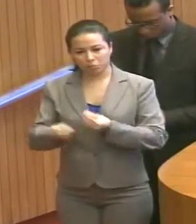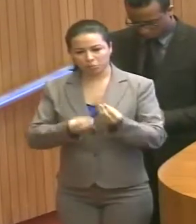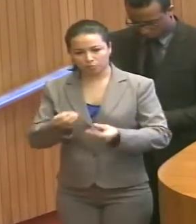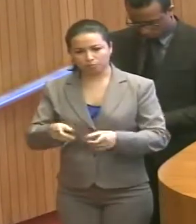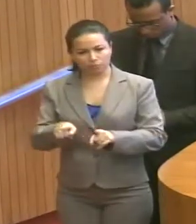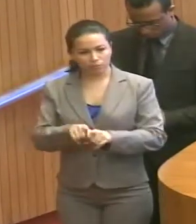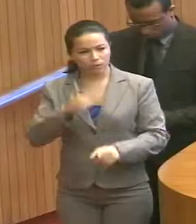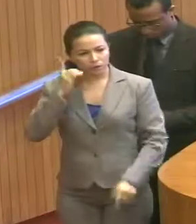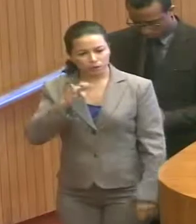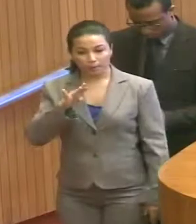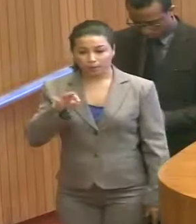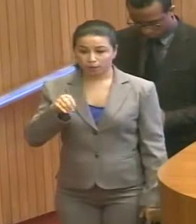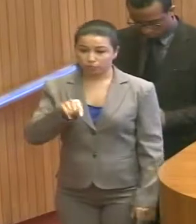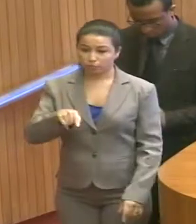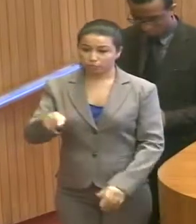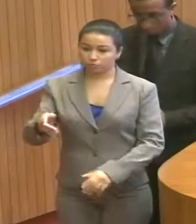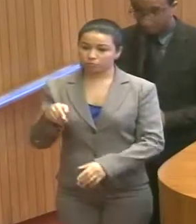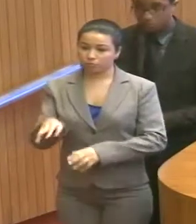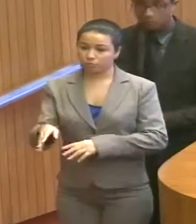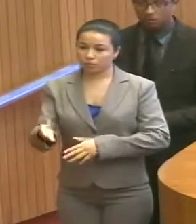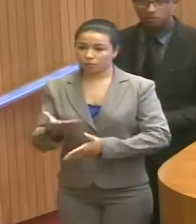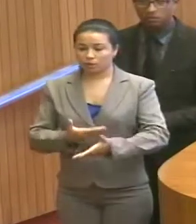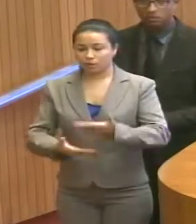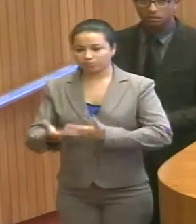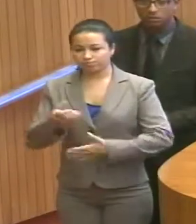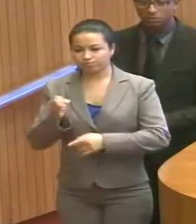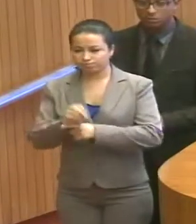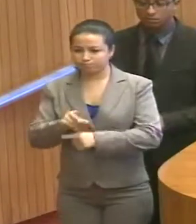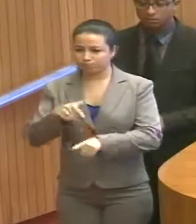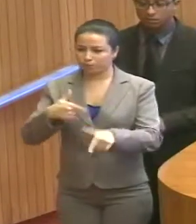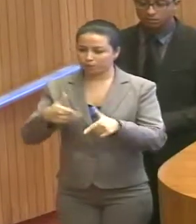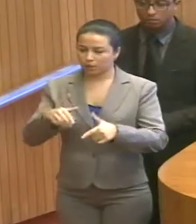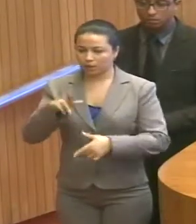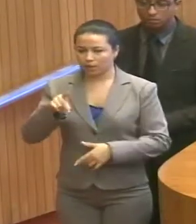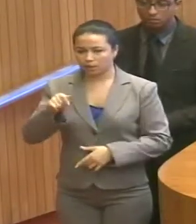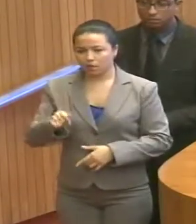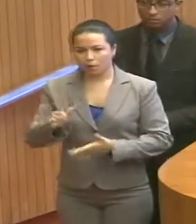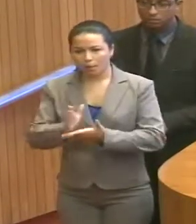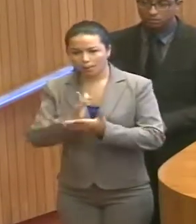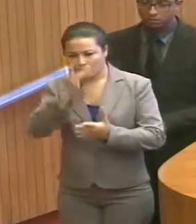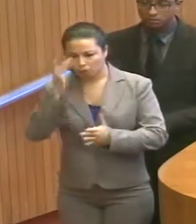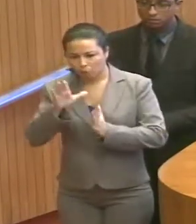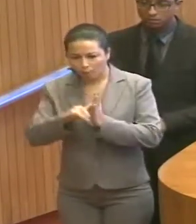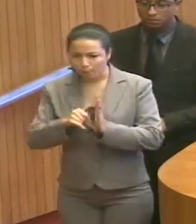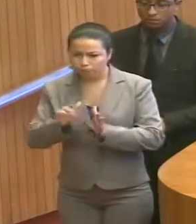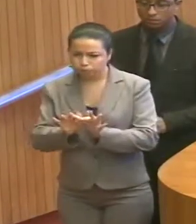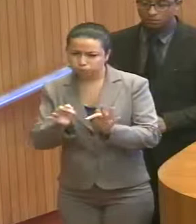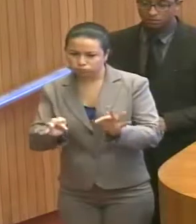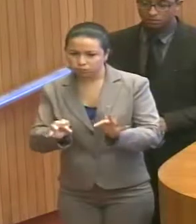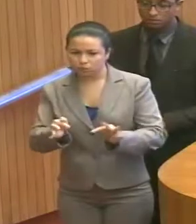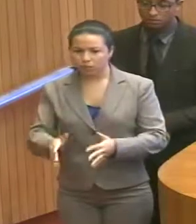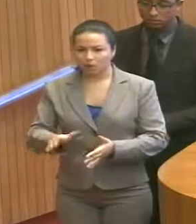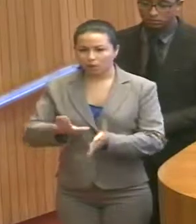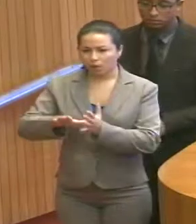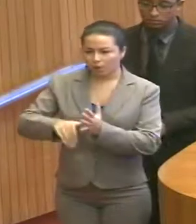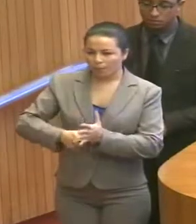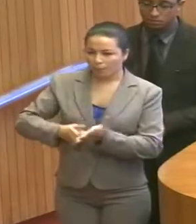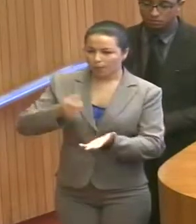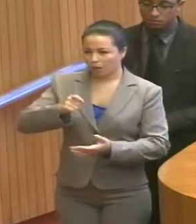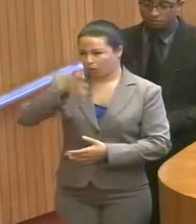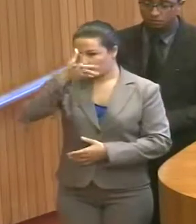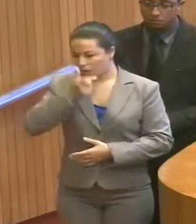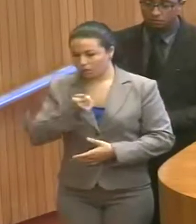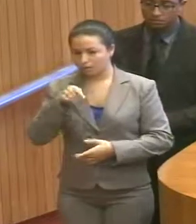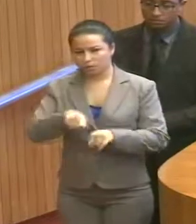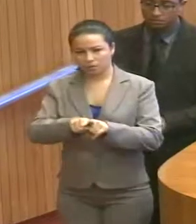deputado Roberto, a um programa de geração de emprego e renda. Algumas pessoas que cometeram pequenos furtos, às vezes um furto de galinha, às vezes um